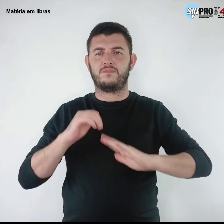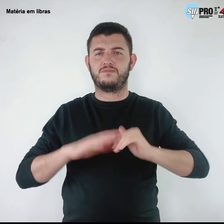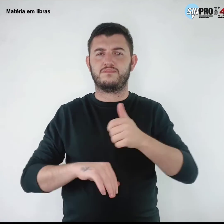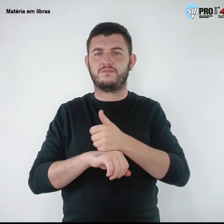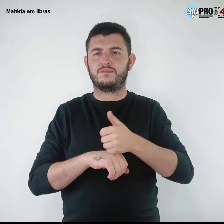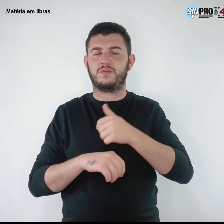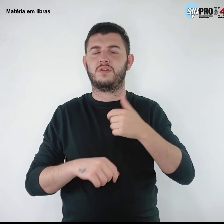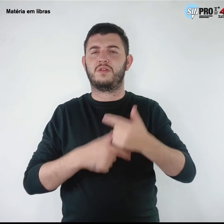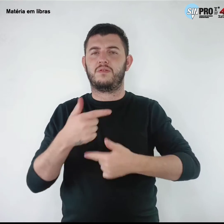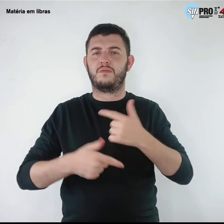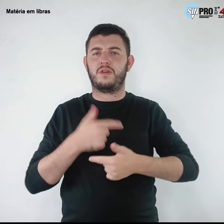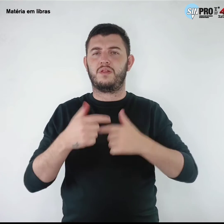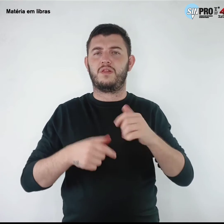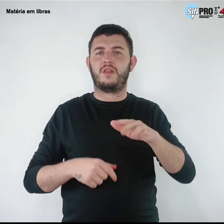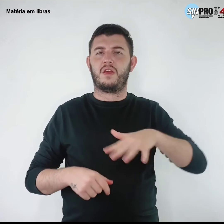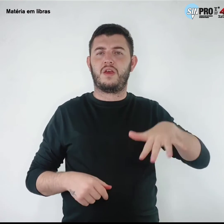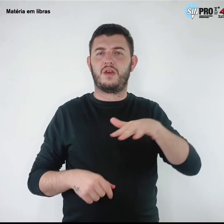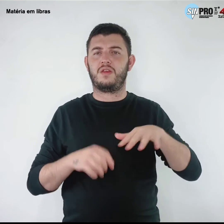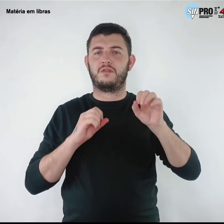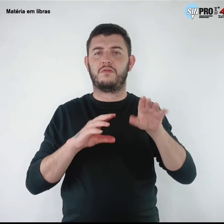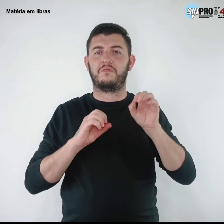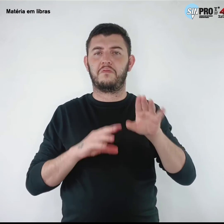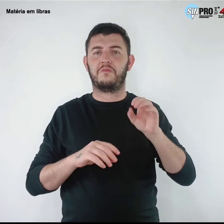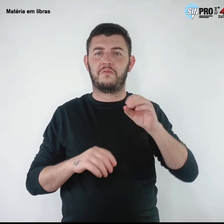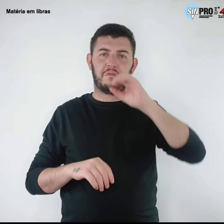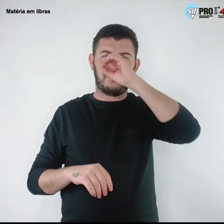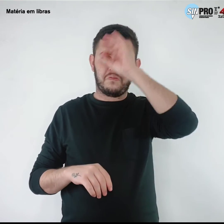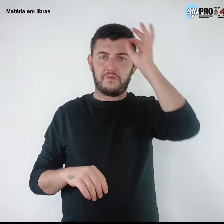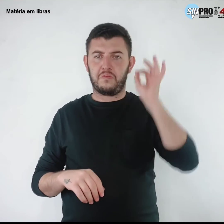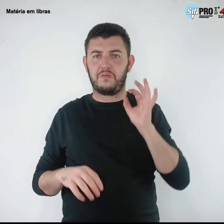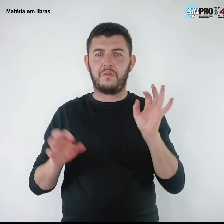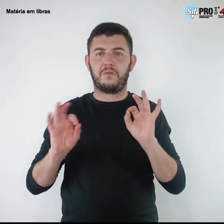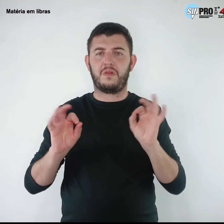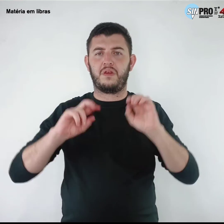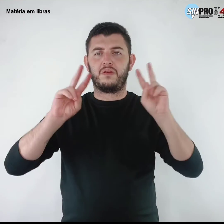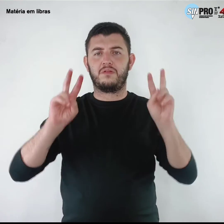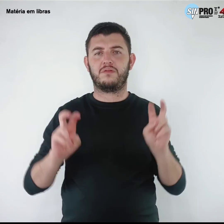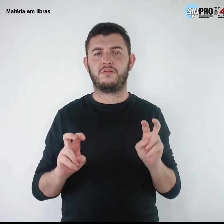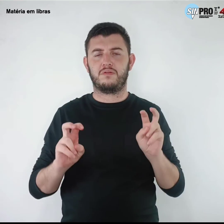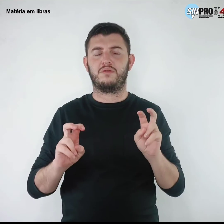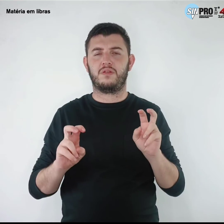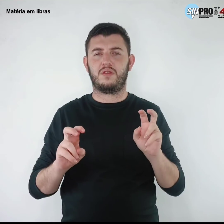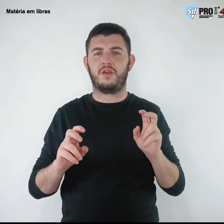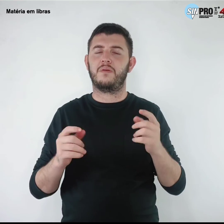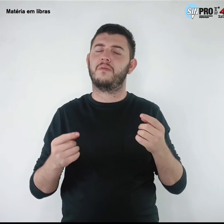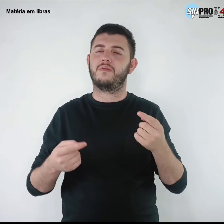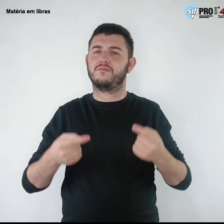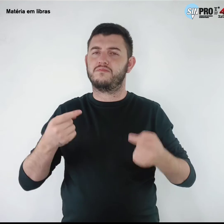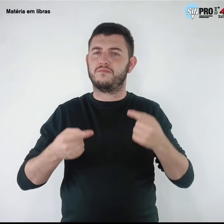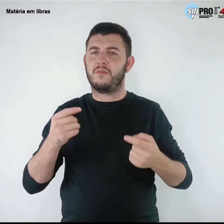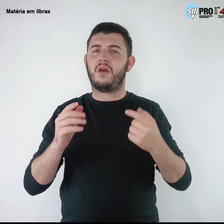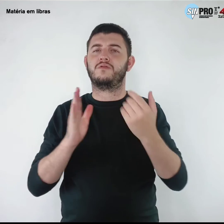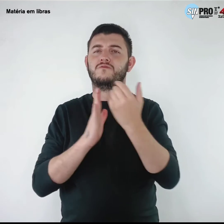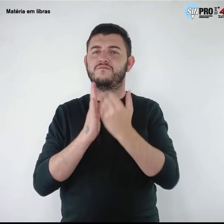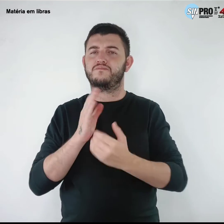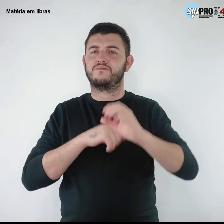profissionais de educação desconhecem essas temáticas. E a pandemia da Covid